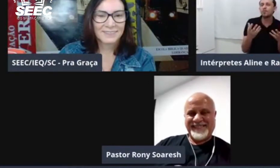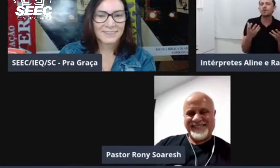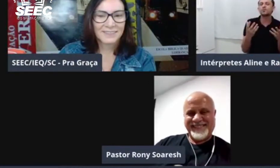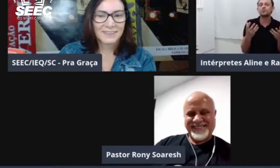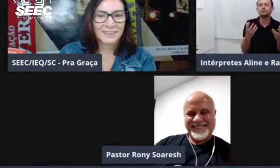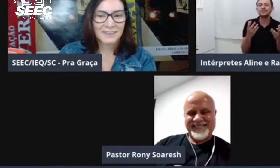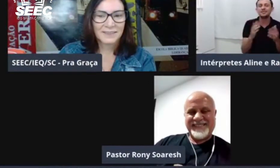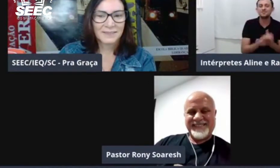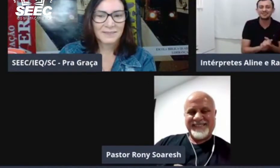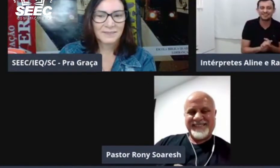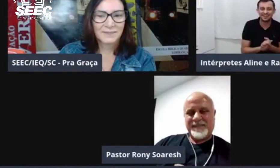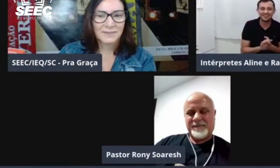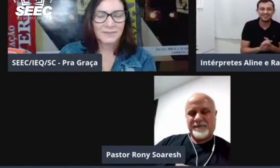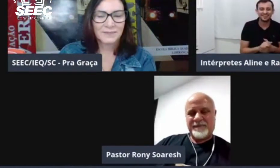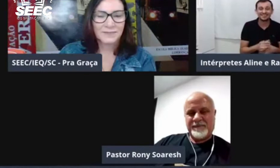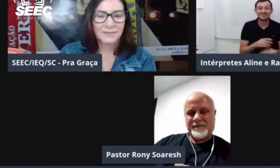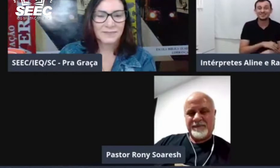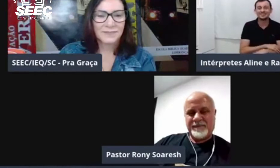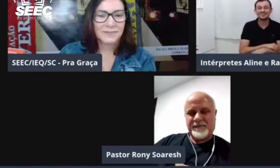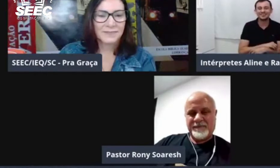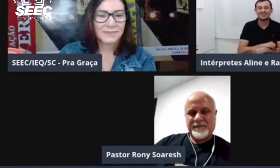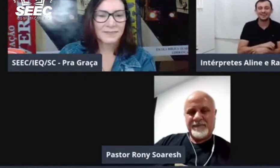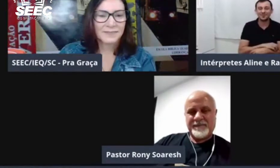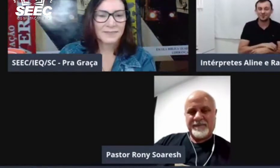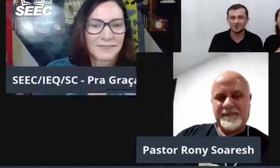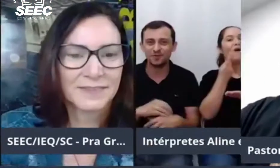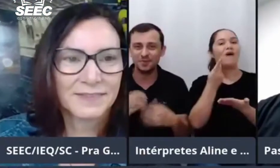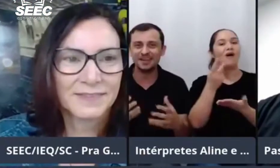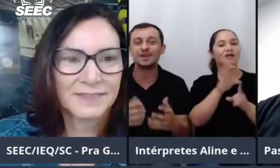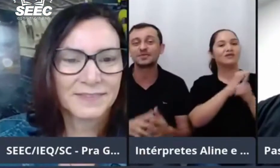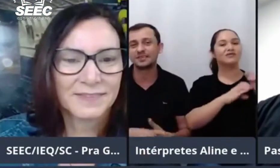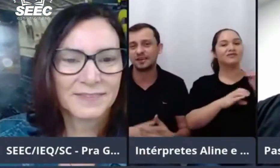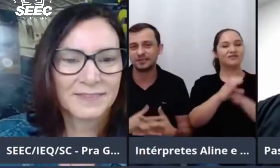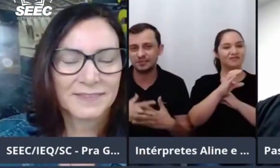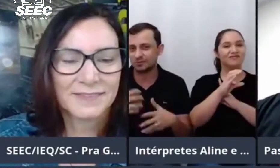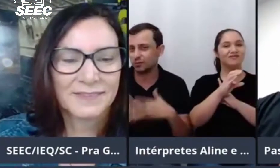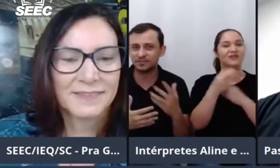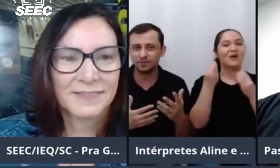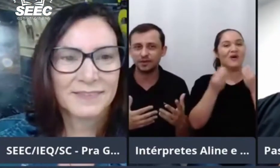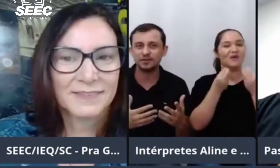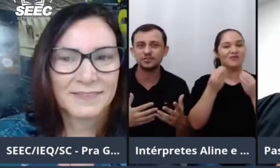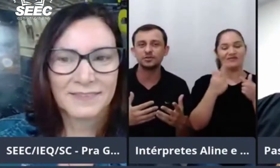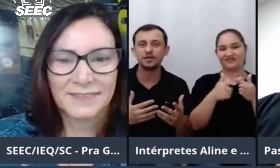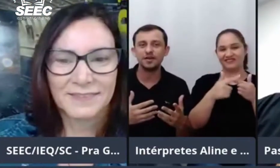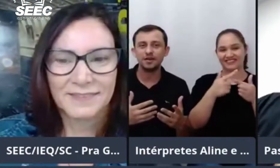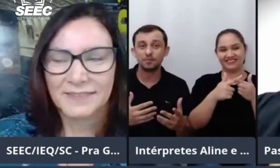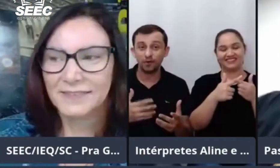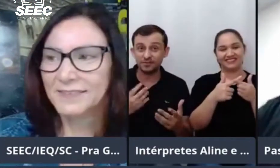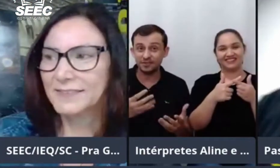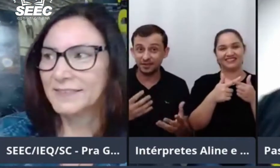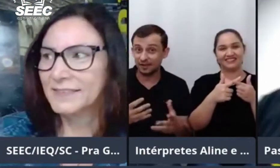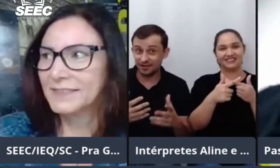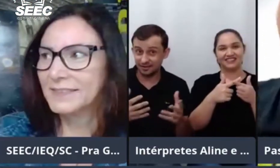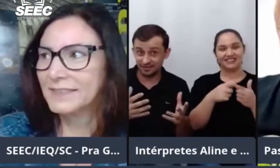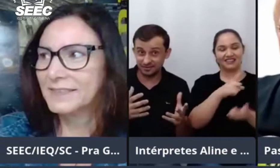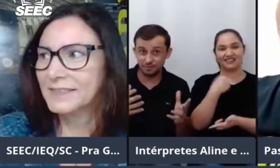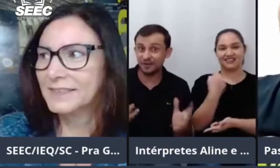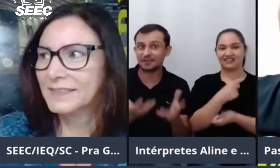é um culto em Libras, né? Então, assim, foi bem legal, que, né, nesses cultos também a gente